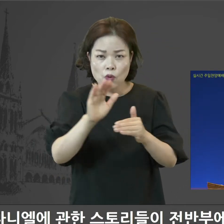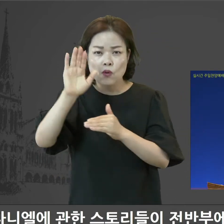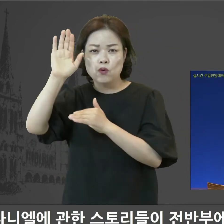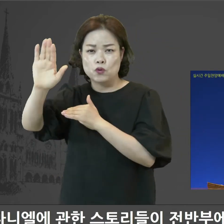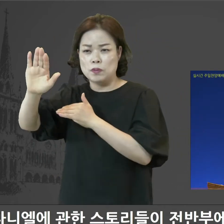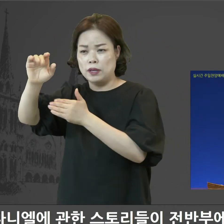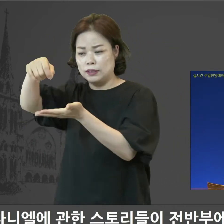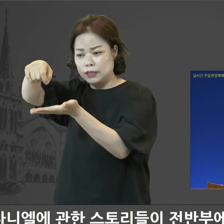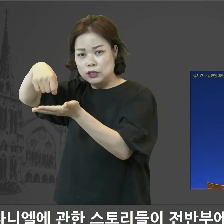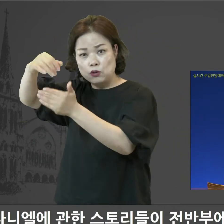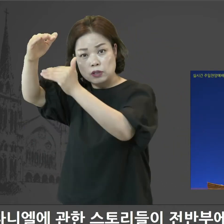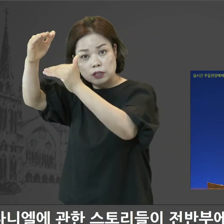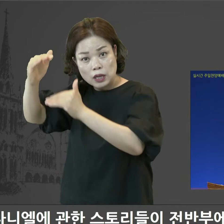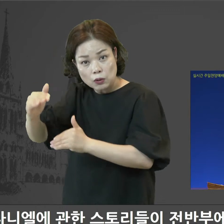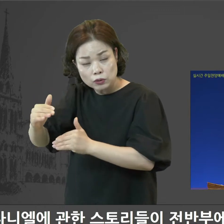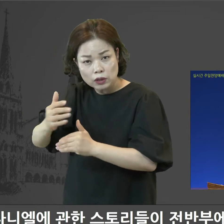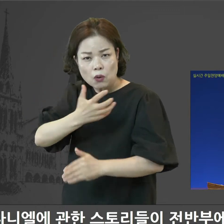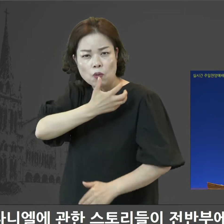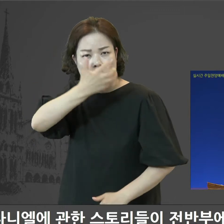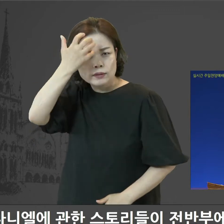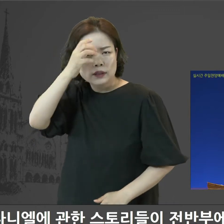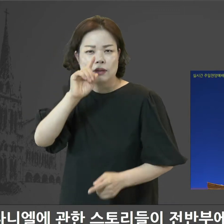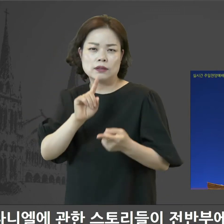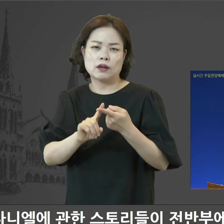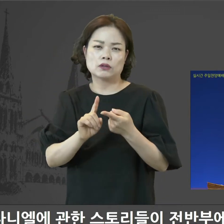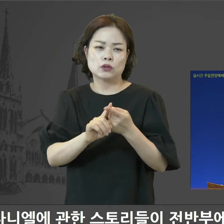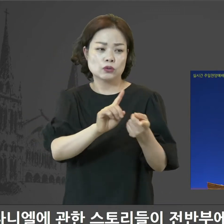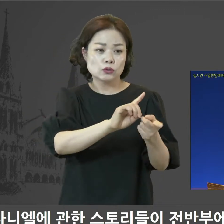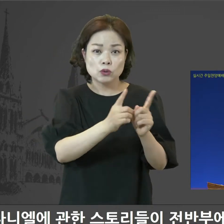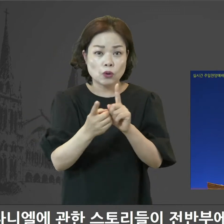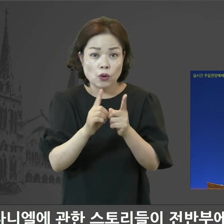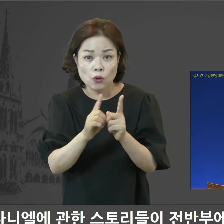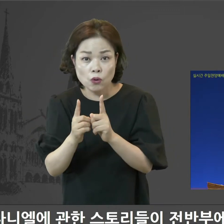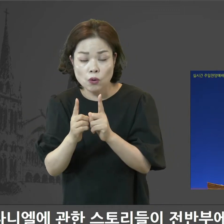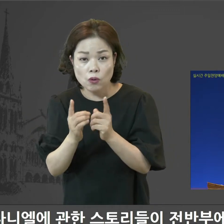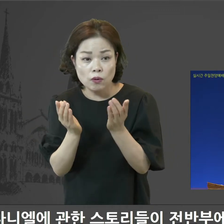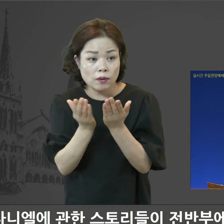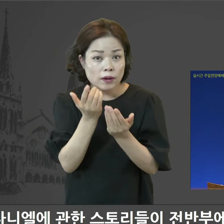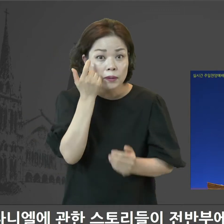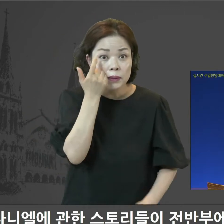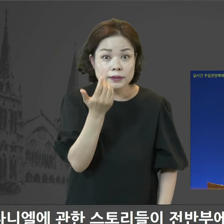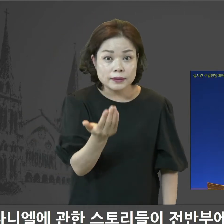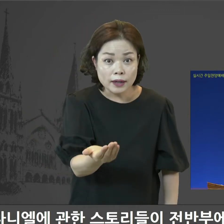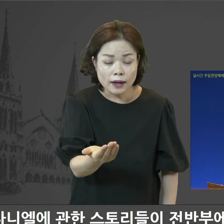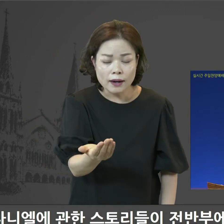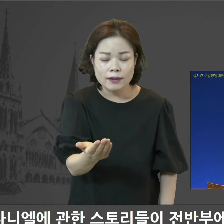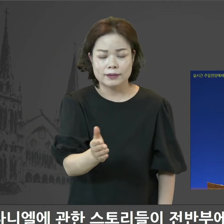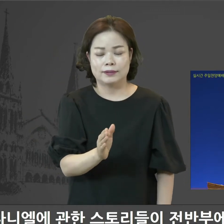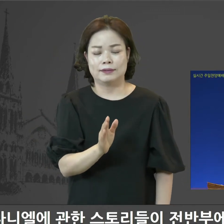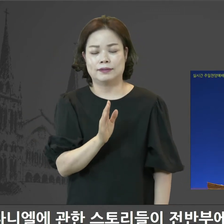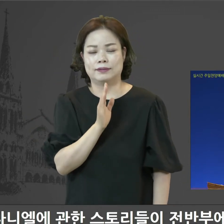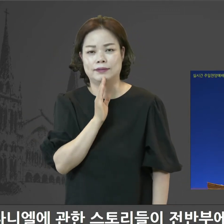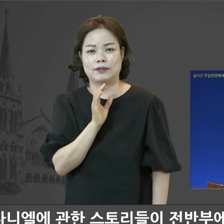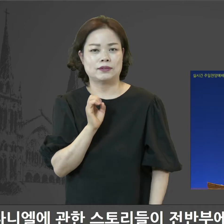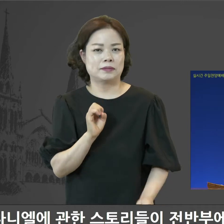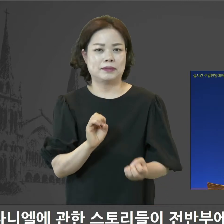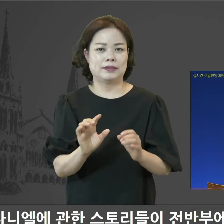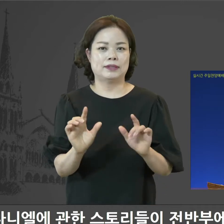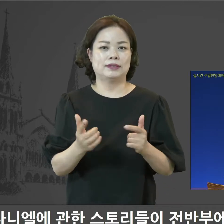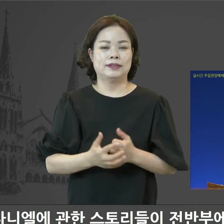후반부에 기록되어져 있는 이 환상에 관한 이야기가 서로 대립되는가? 이건 역시 정답은